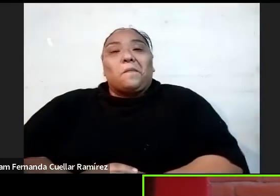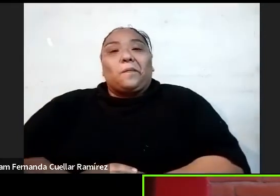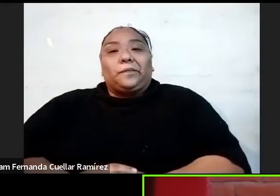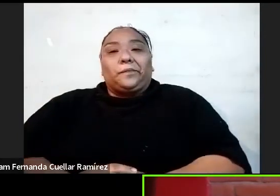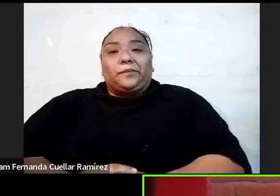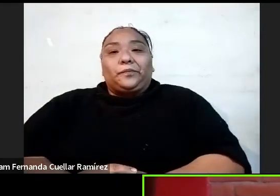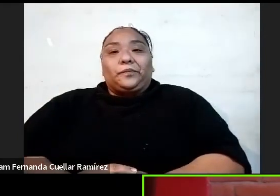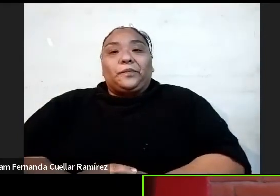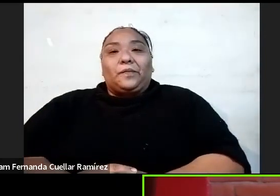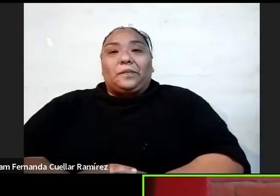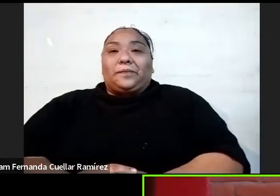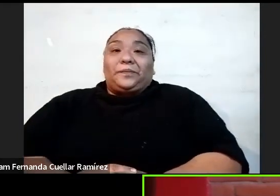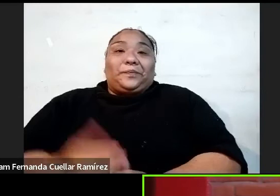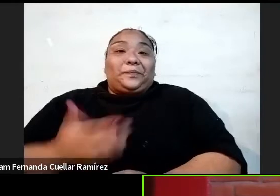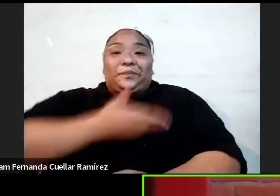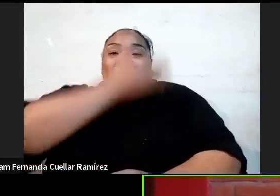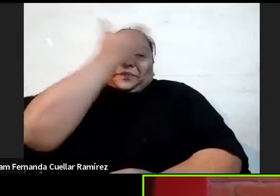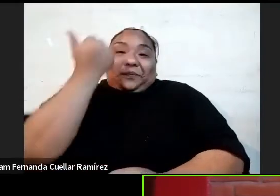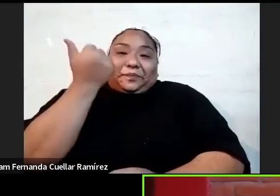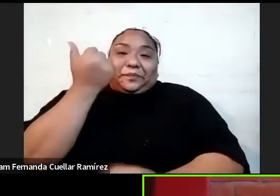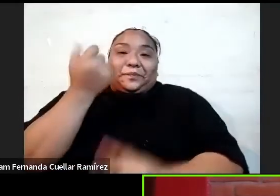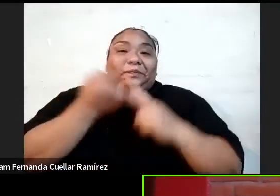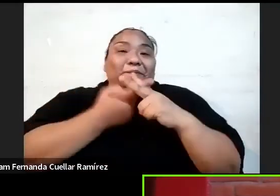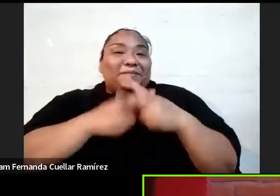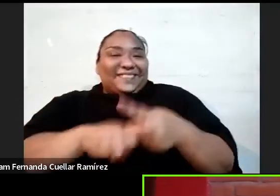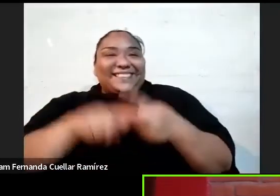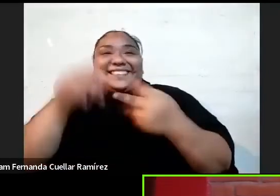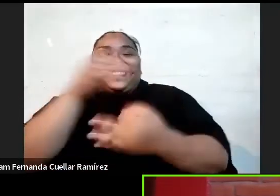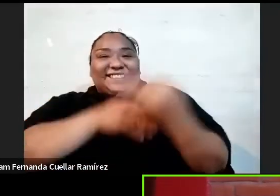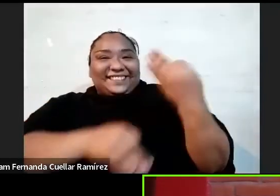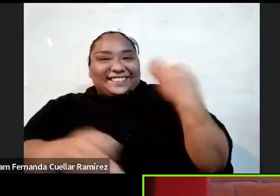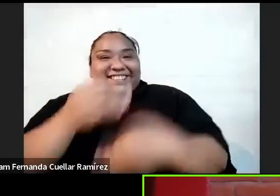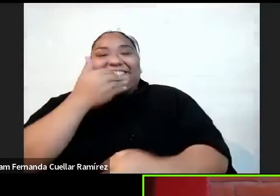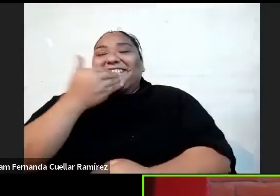Y pues no sé, así empezó todo más o menos.